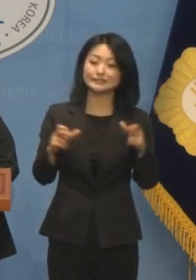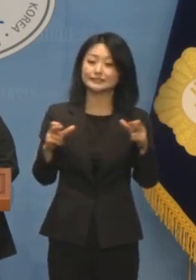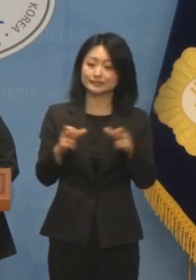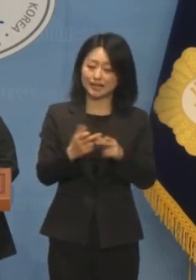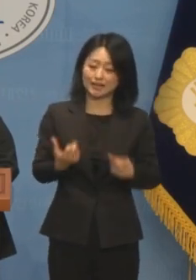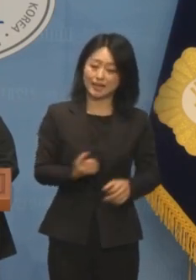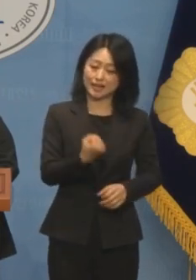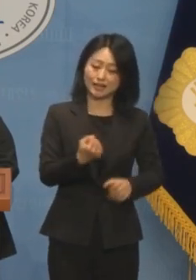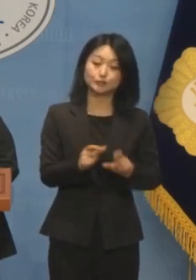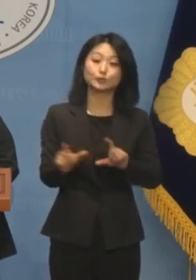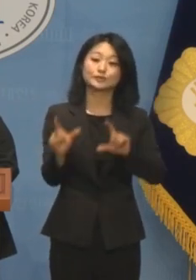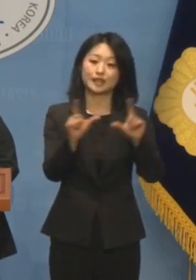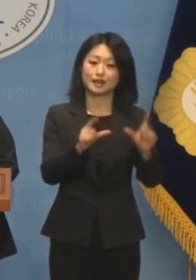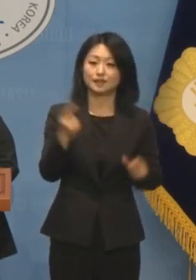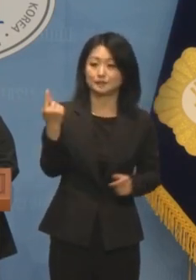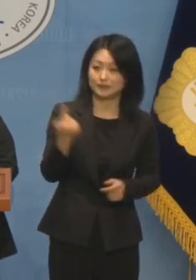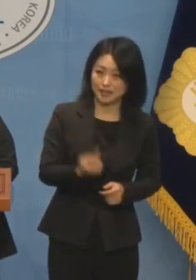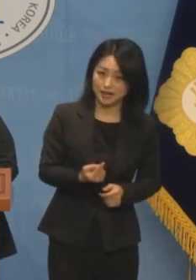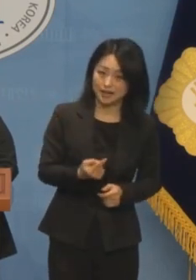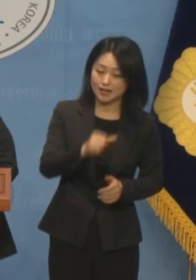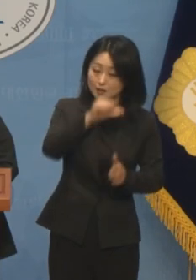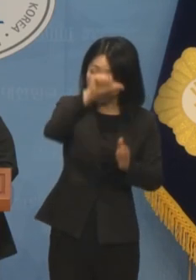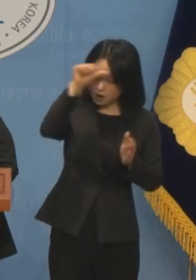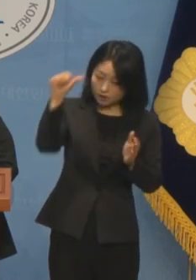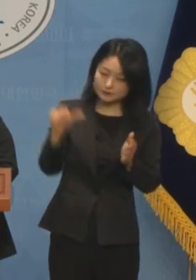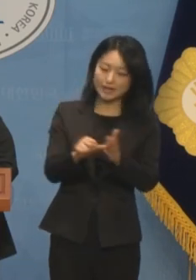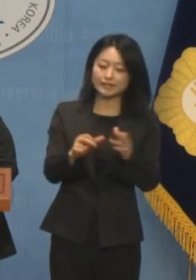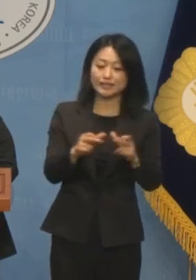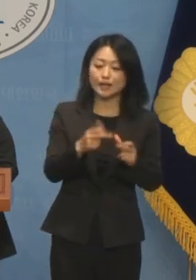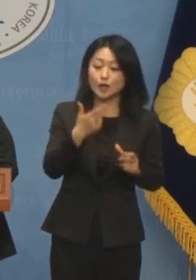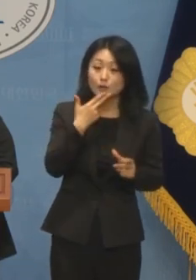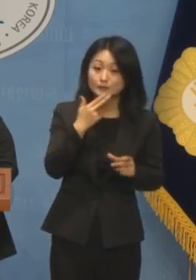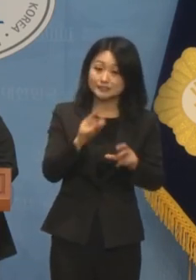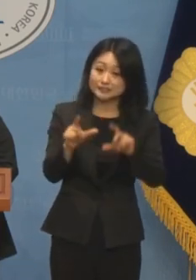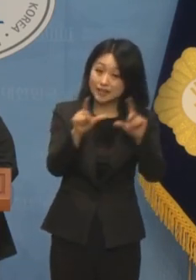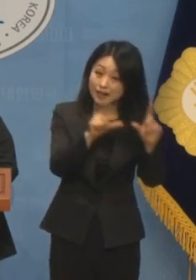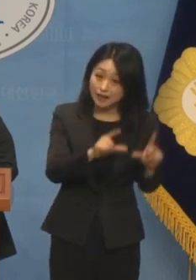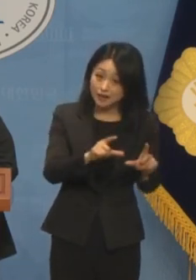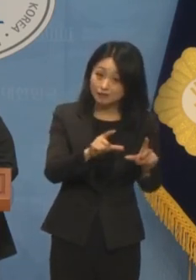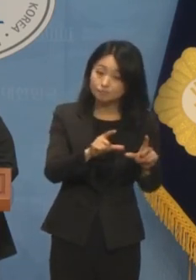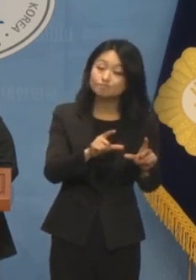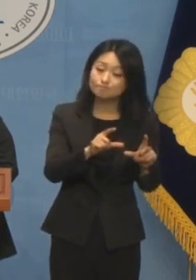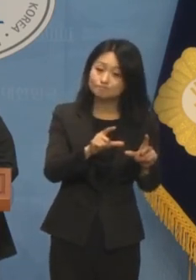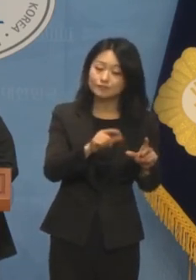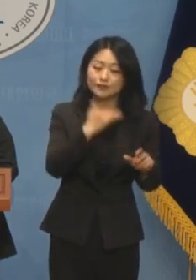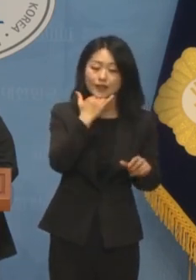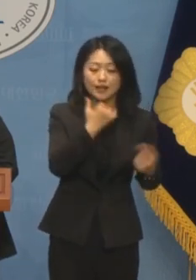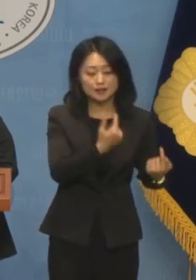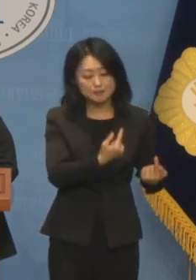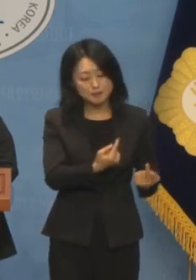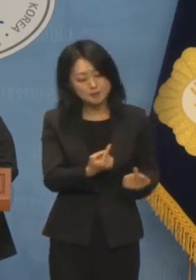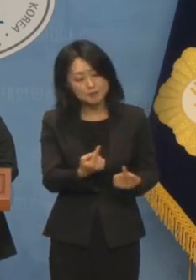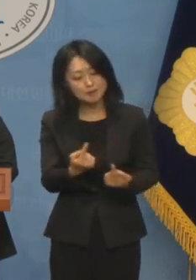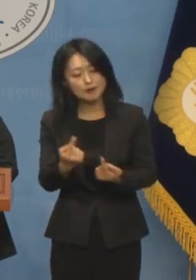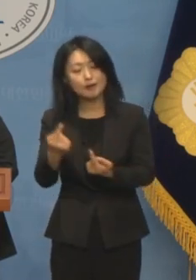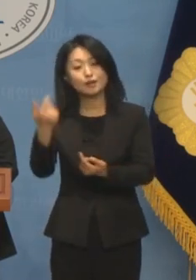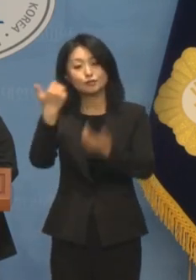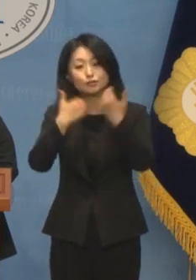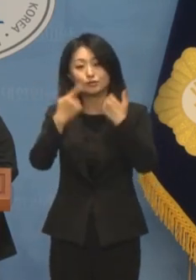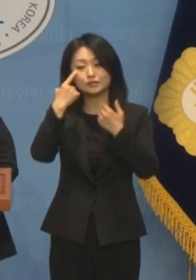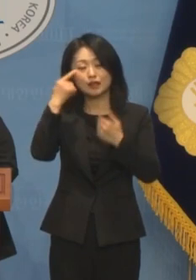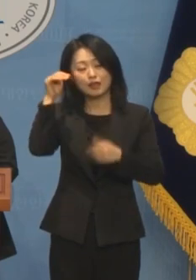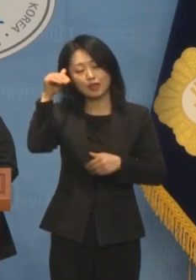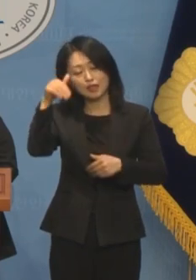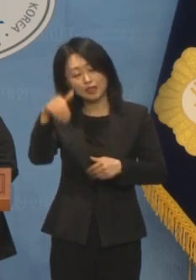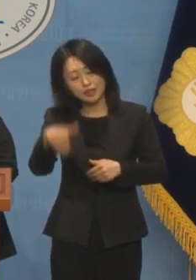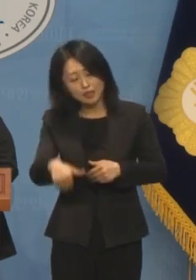갖고 살아갑니다. 평생을 장애가 없이 산다고 생각해도 나이가 들면 누구는 시력이